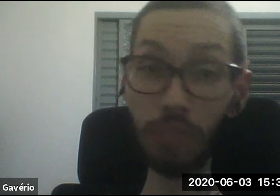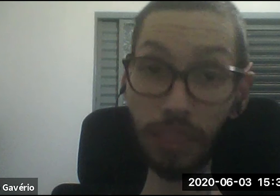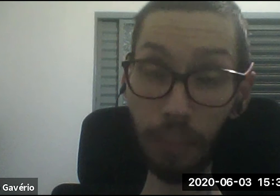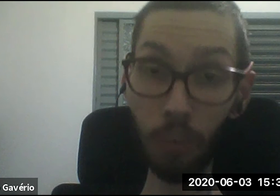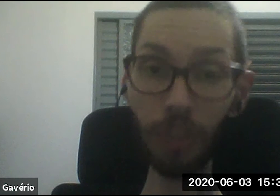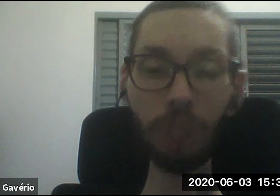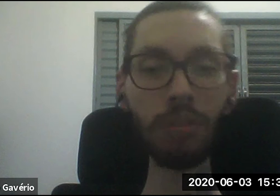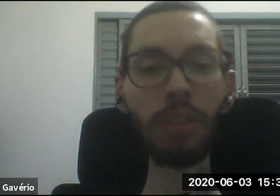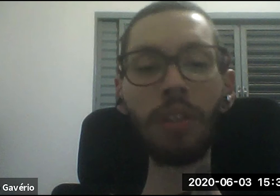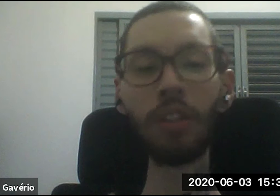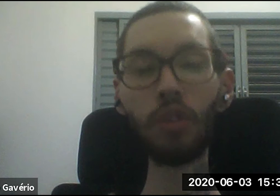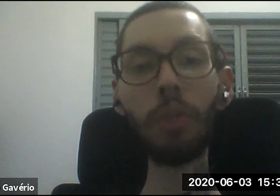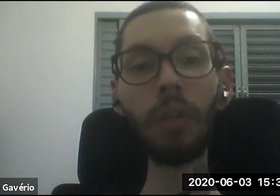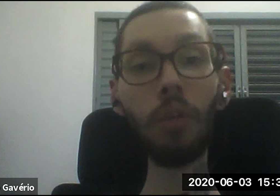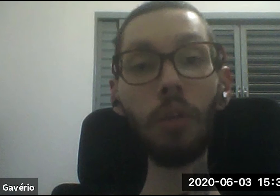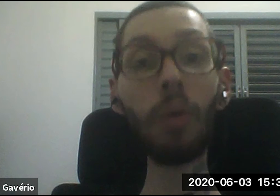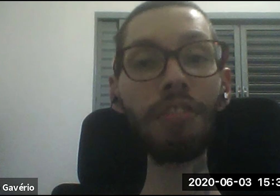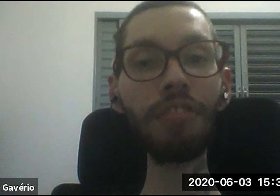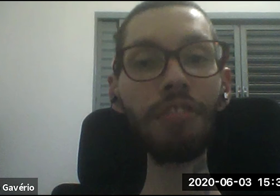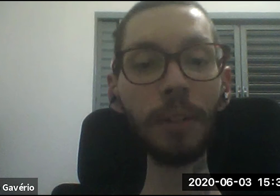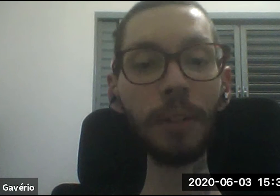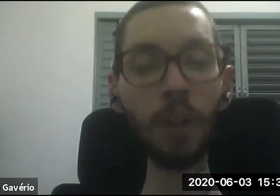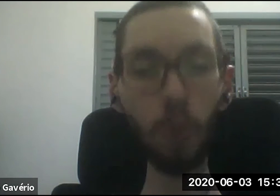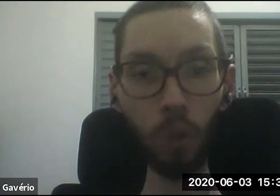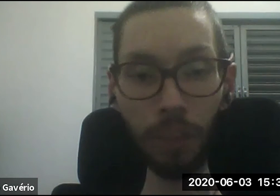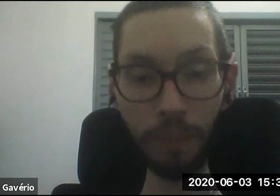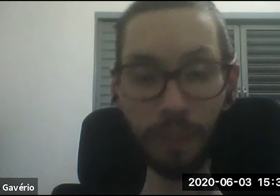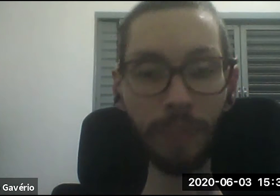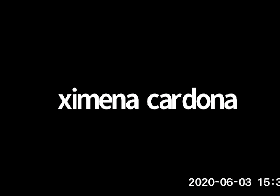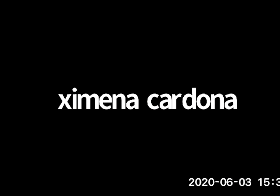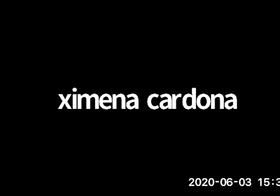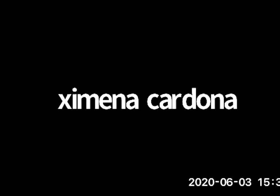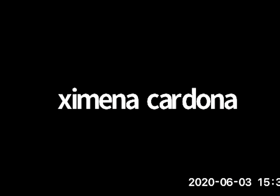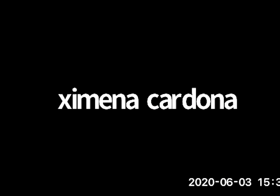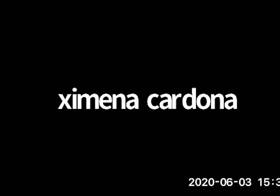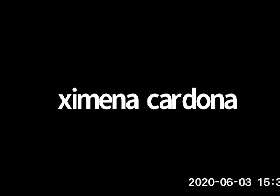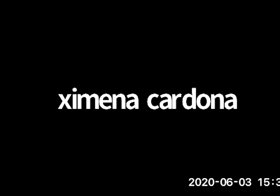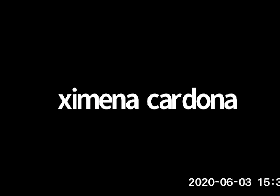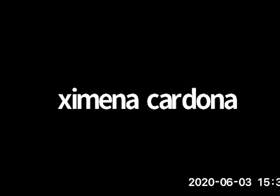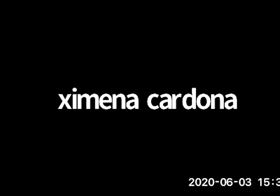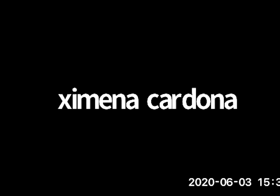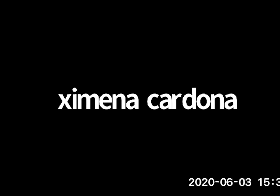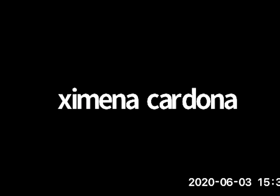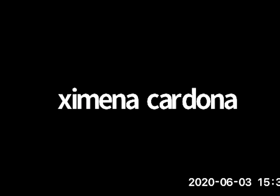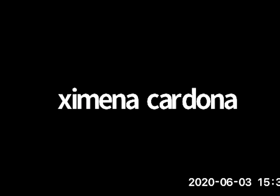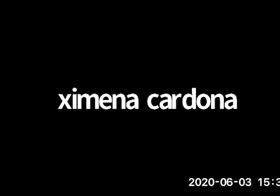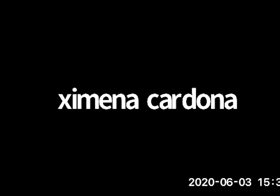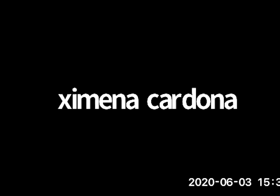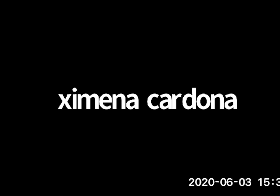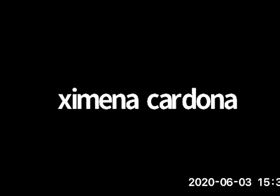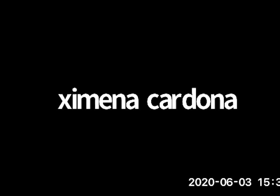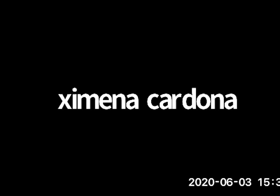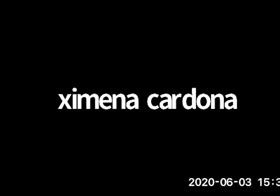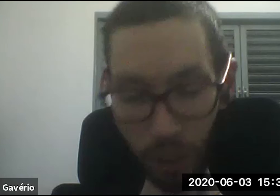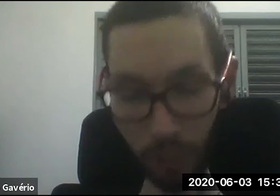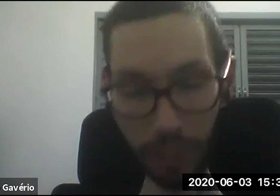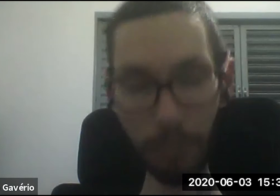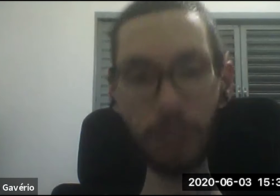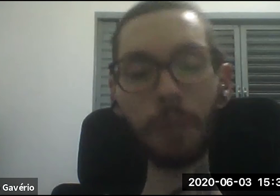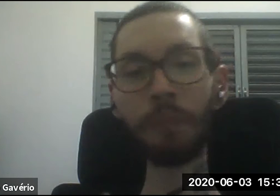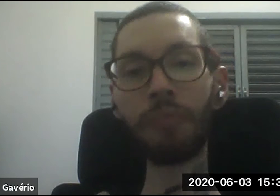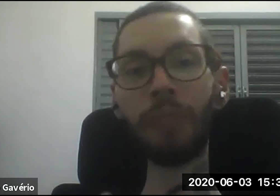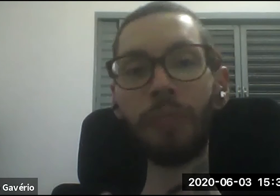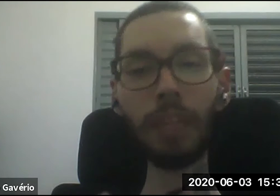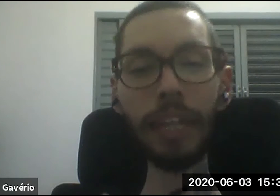um certo testemunho sobre como é viver. Oi? Discúlpame, te quedan 2 minutos. Certo, já estou